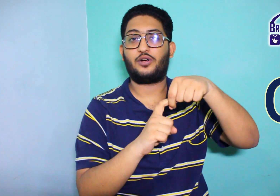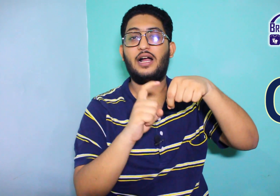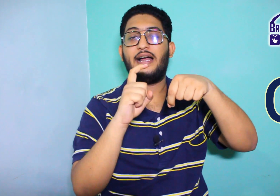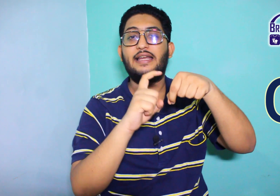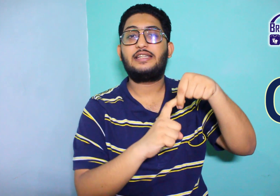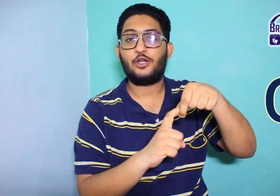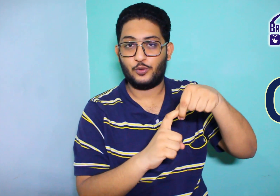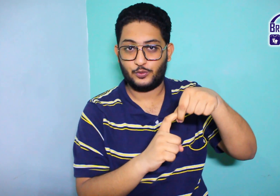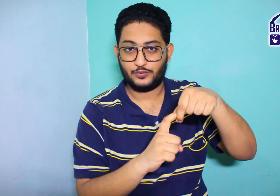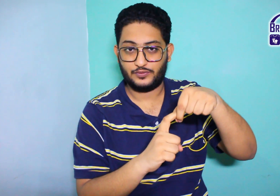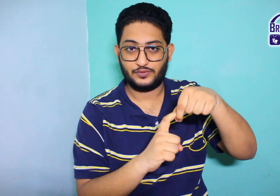होगा। क्यू